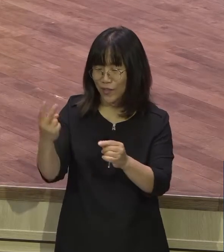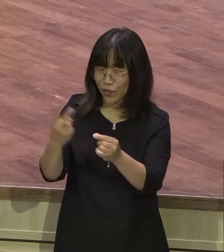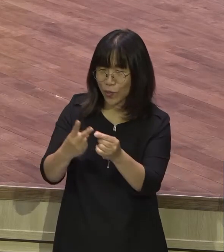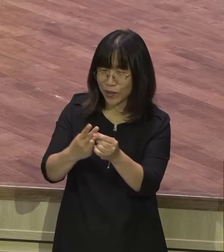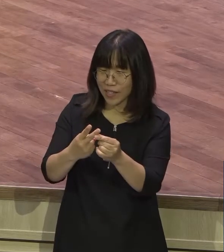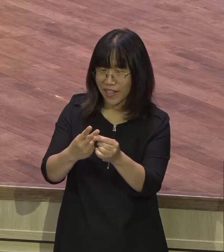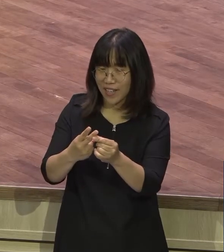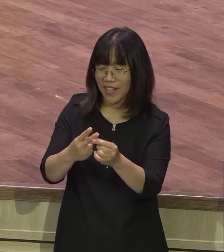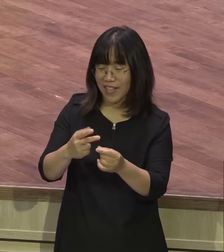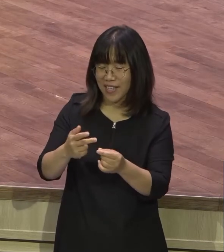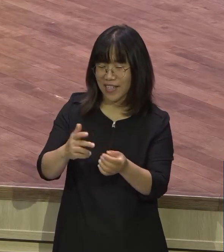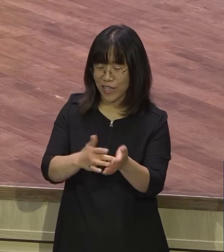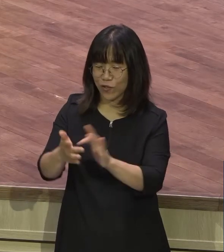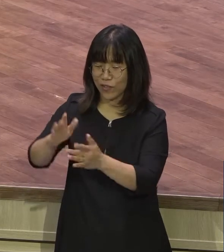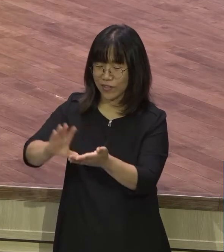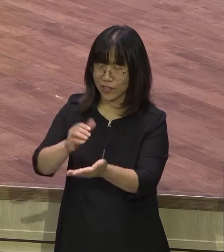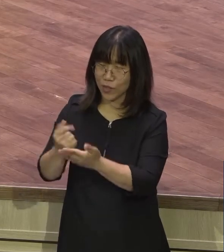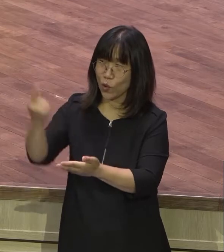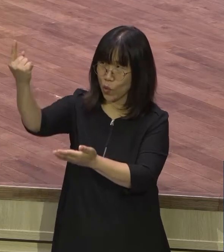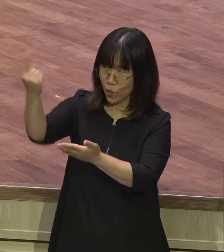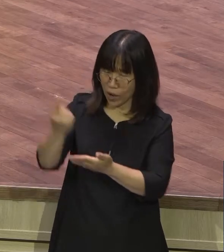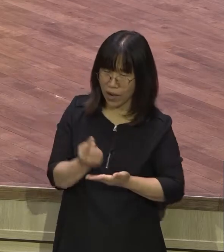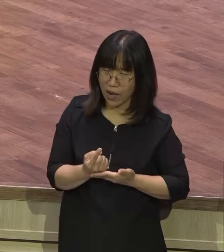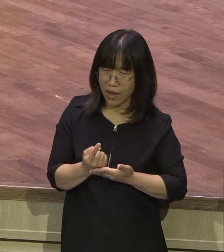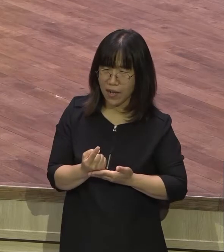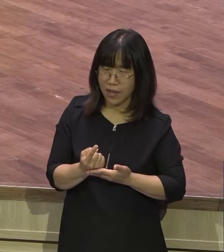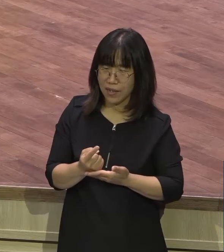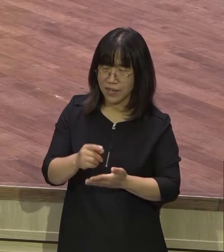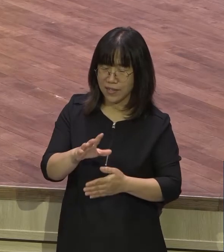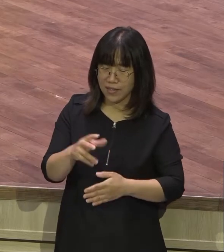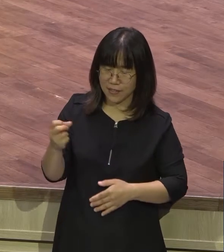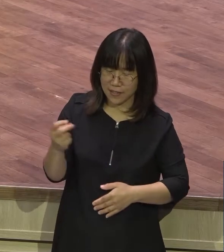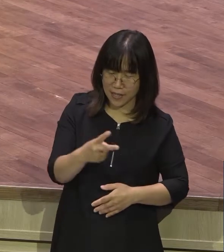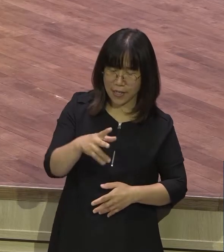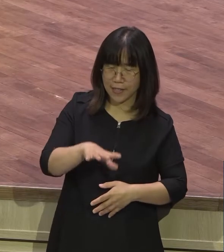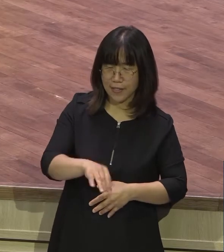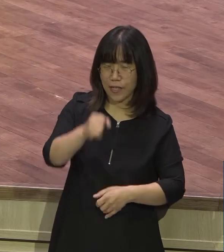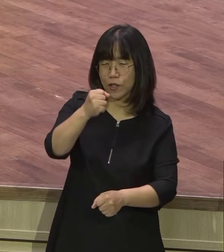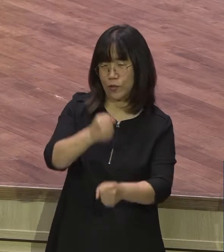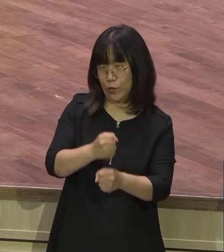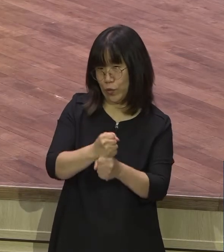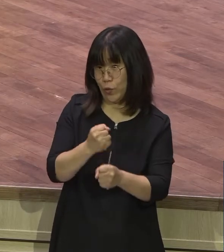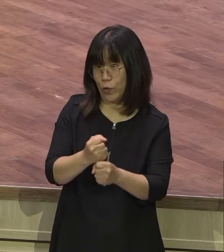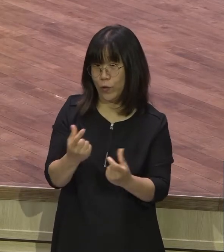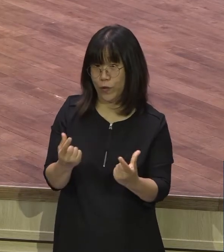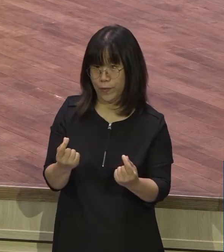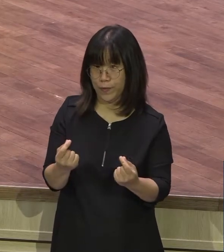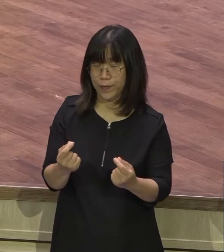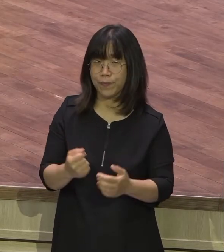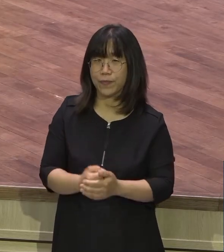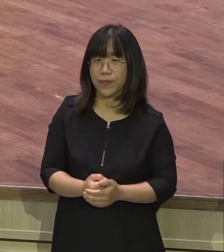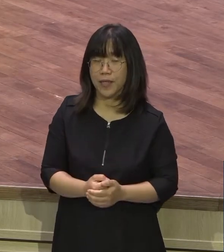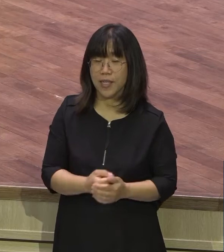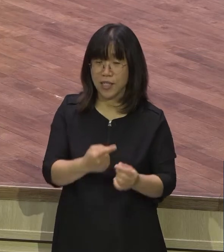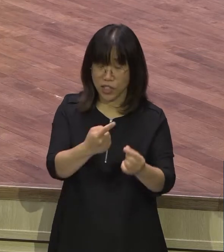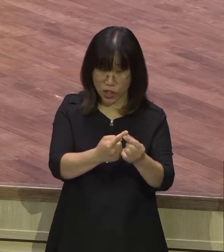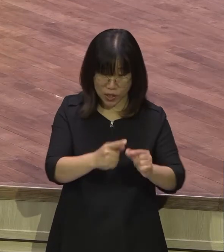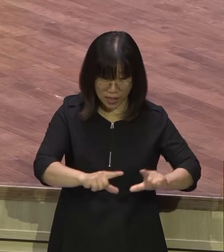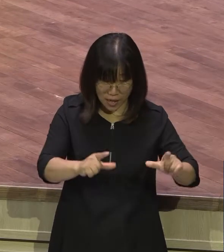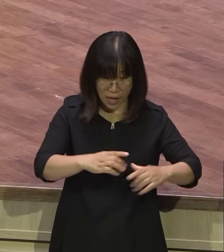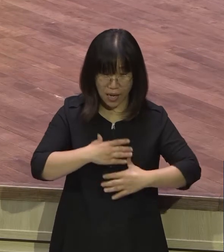아담 예수구시도 오세요. 새로운 힘을. 구약시대의 절기가 되면 첫째 날과 마지막 날이 안식했어요. 안식으로